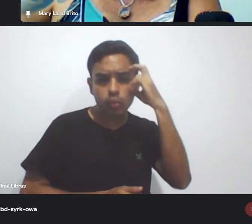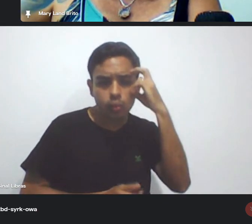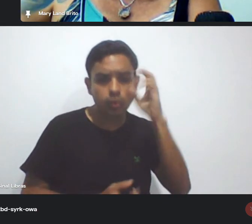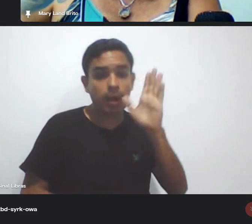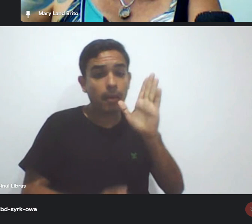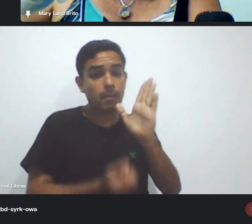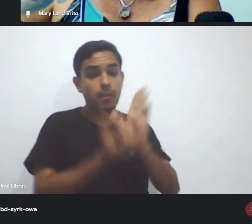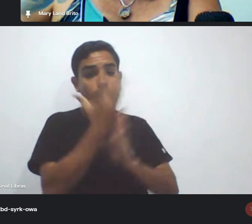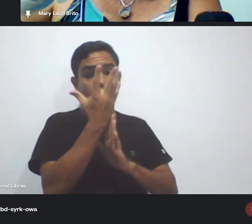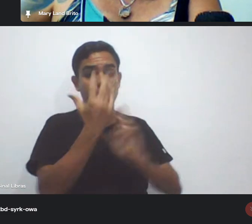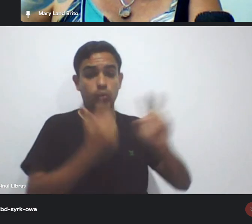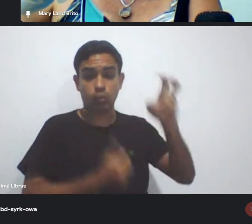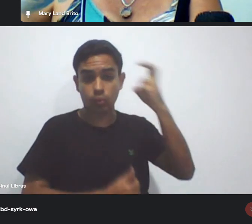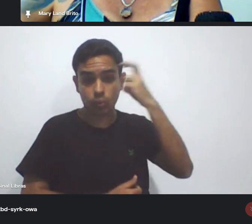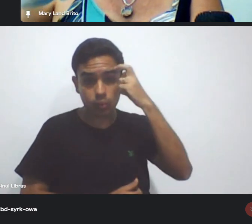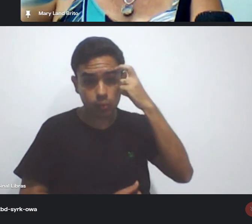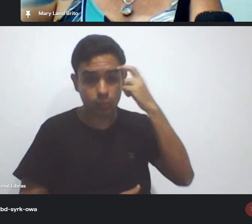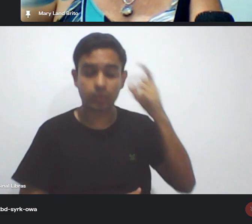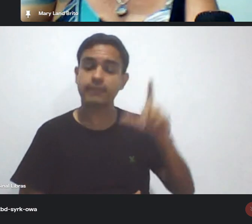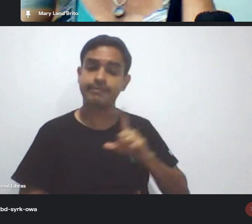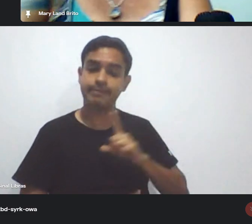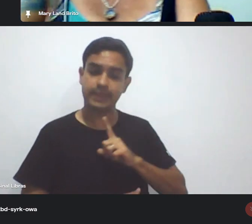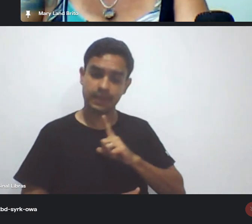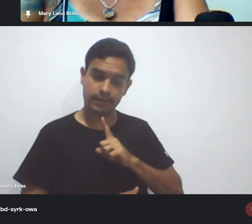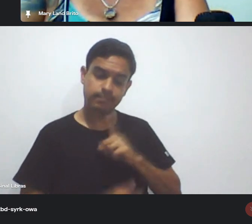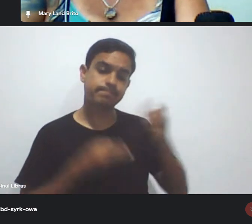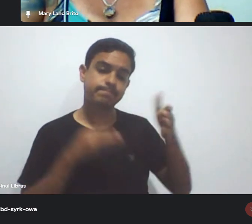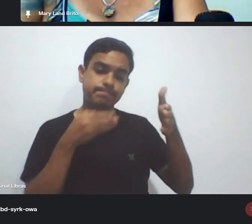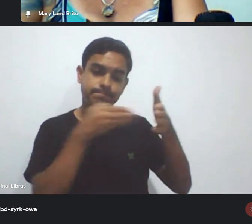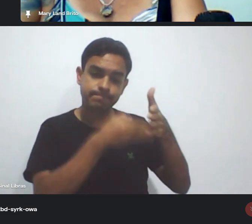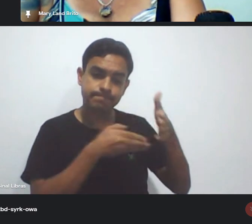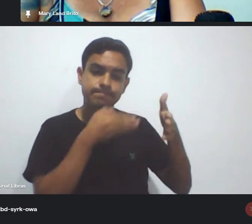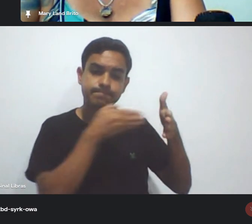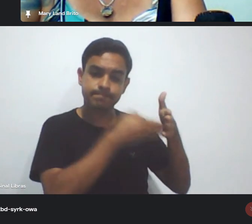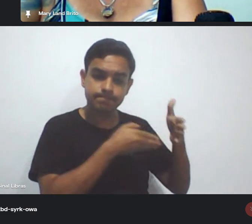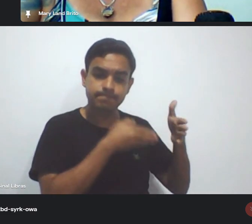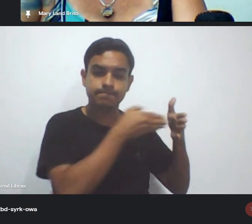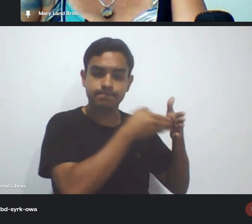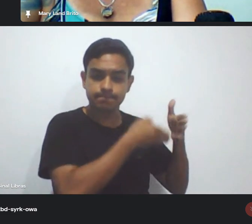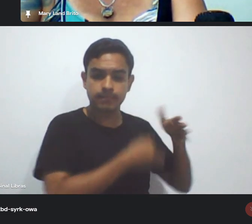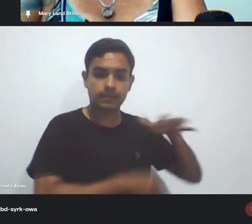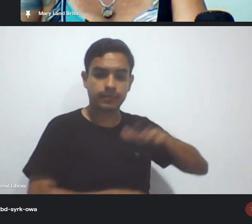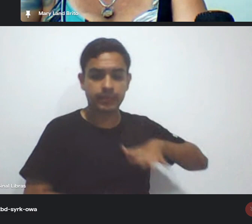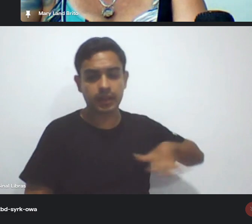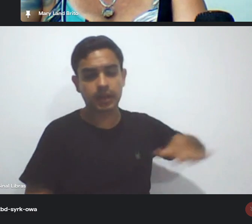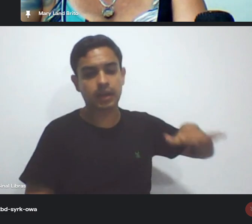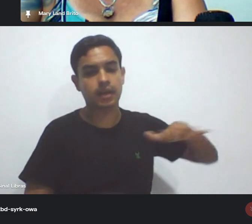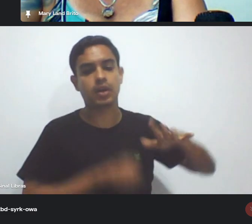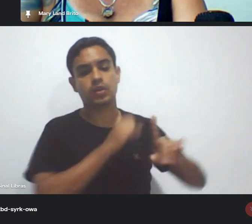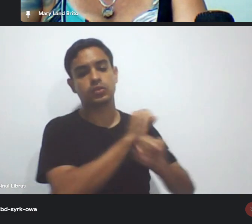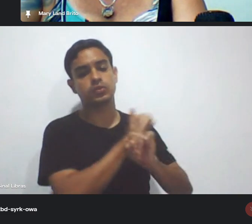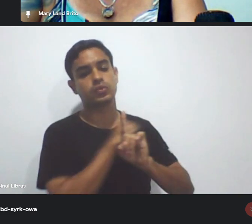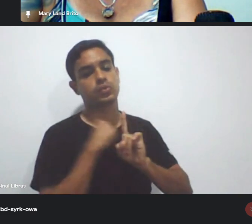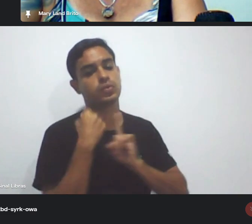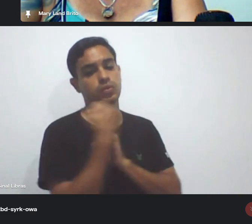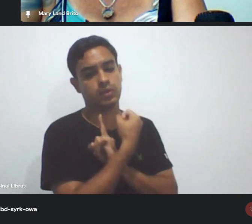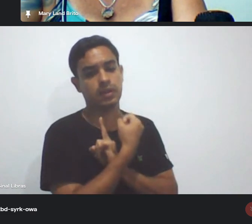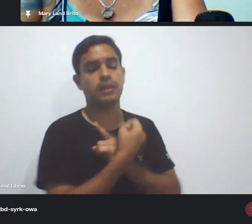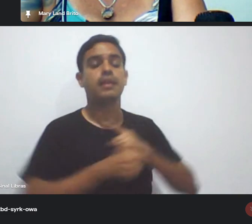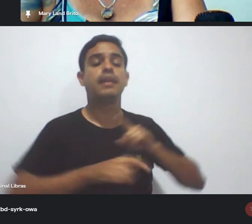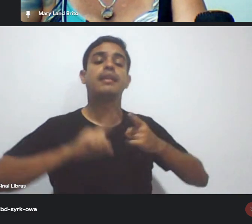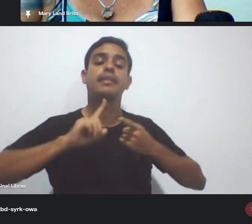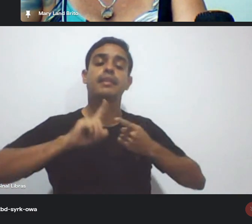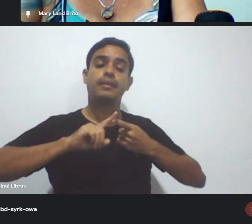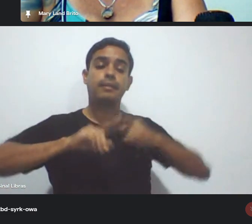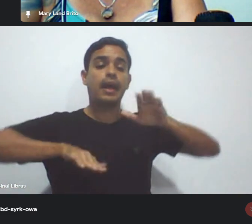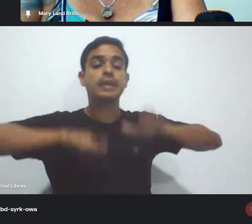e que tem uma série de barreiras que a vida já impõe e que as políticas culturais também, às vezes,